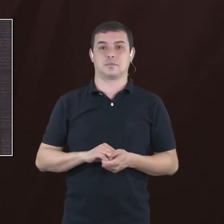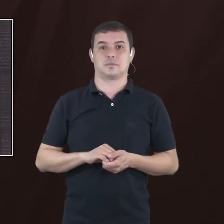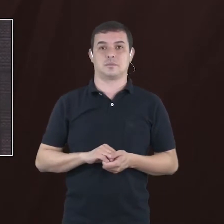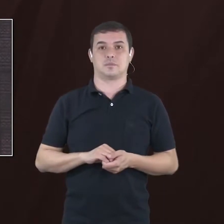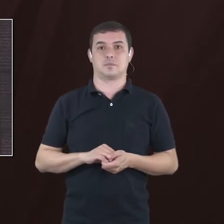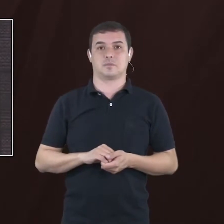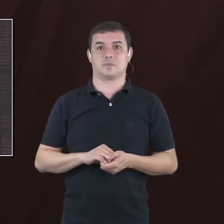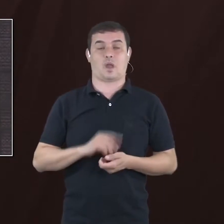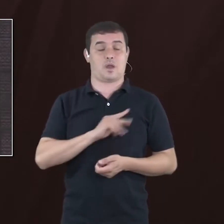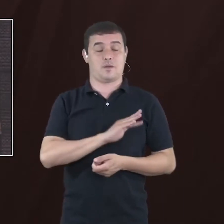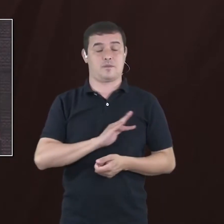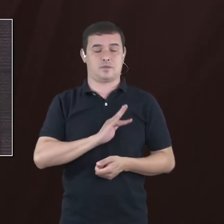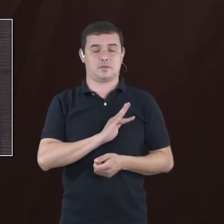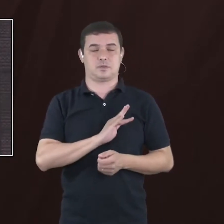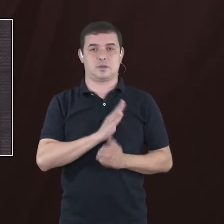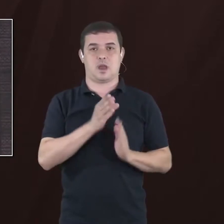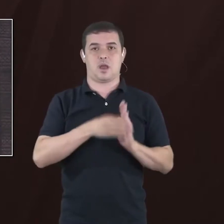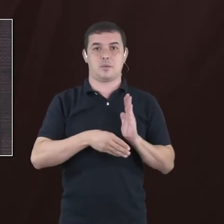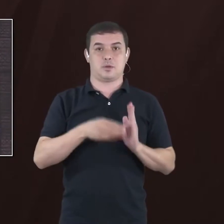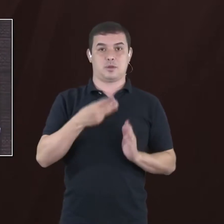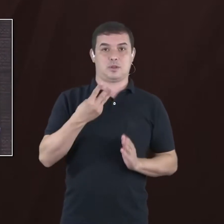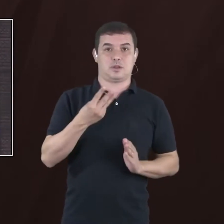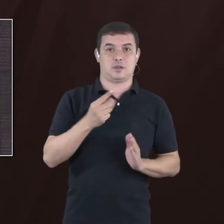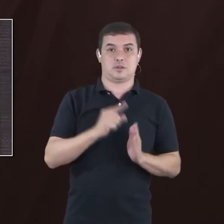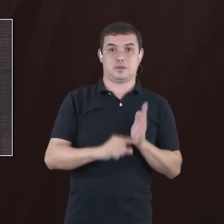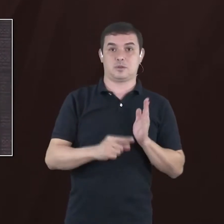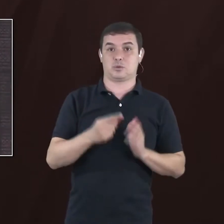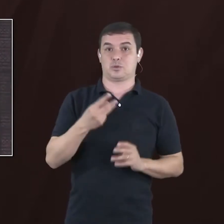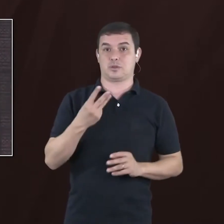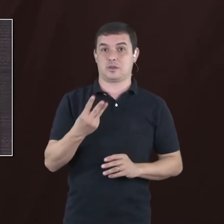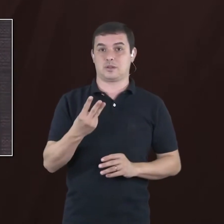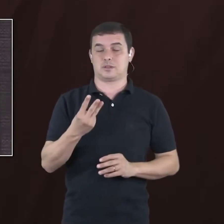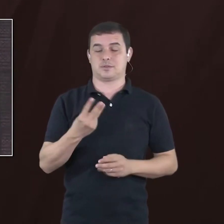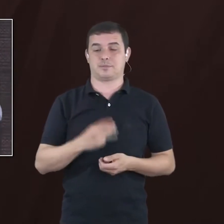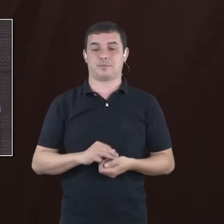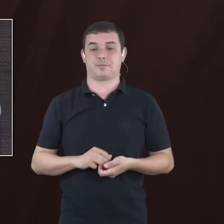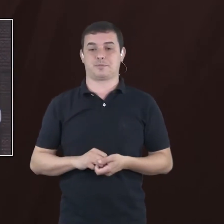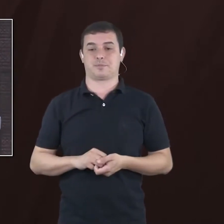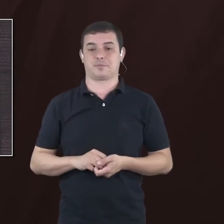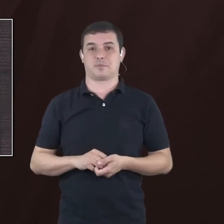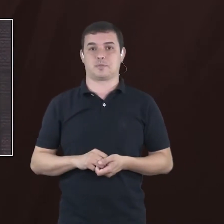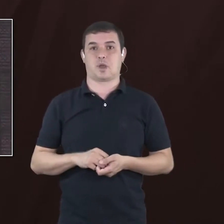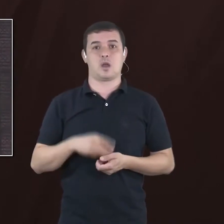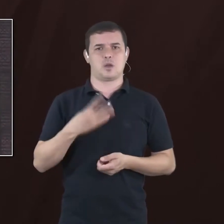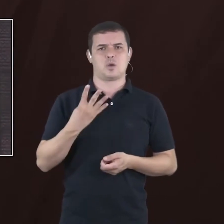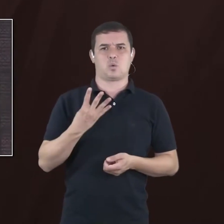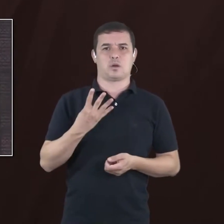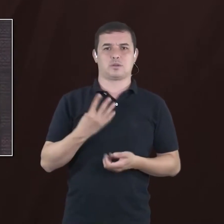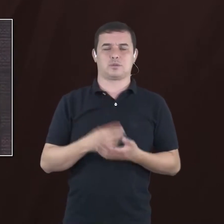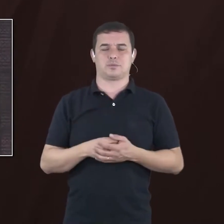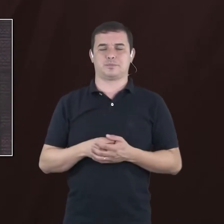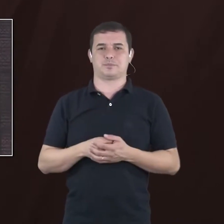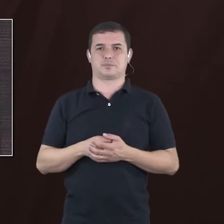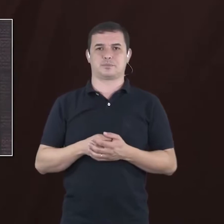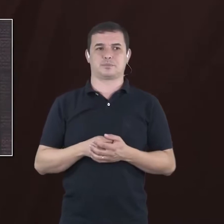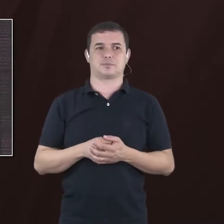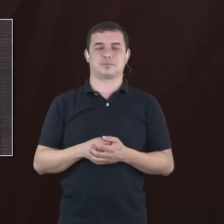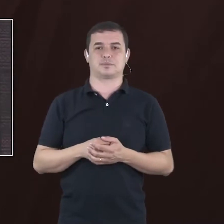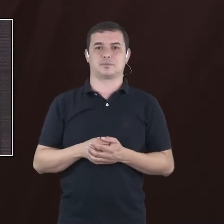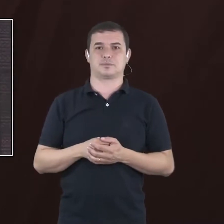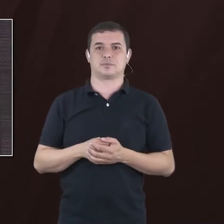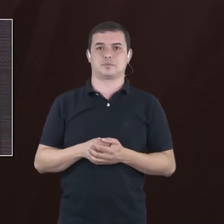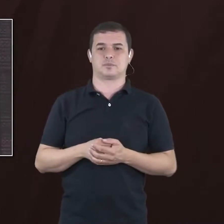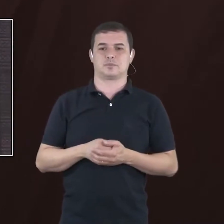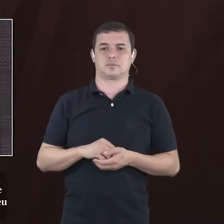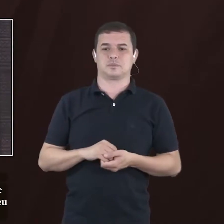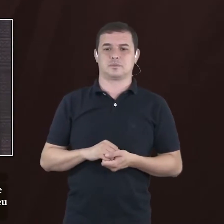Filipenses 3, no versículo 3. Vou para o versículo 4, para ganhar tempo. Bem que eu